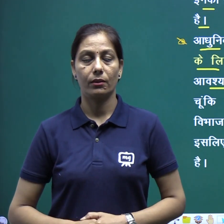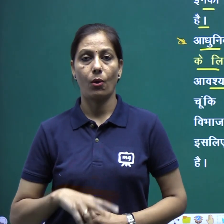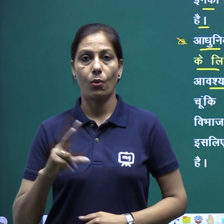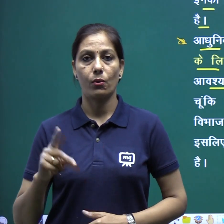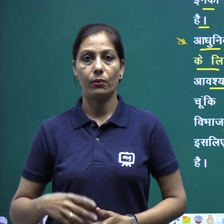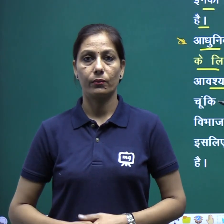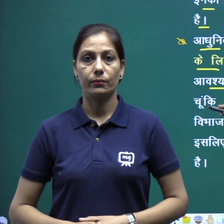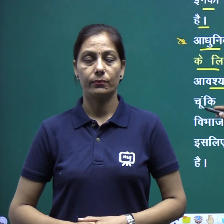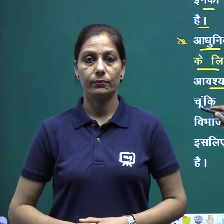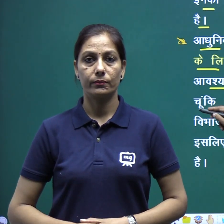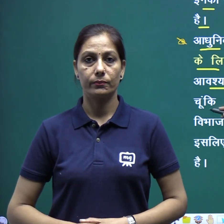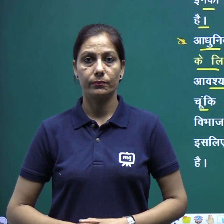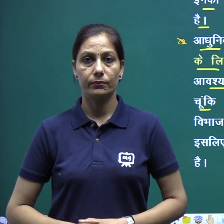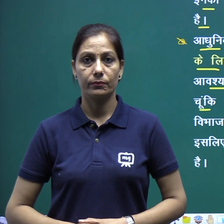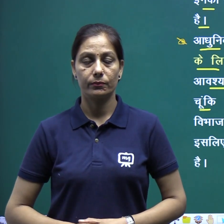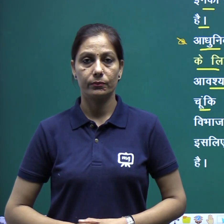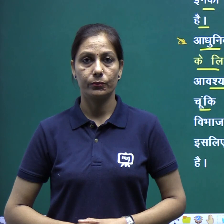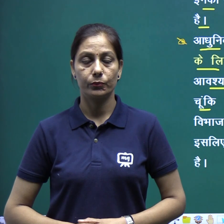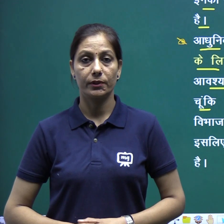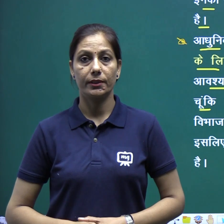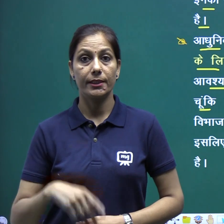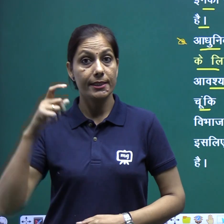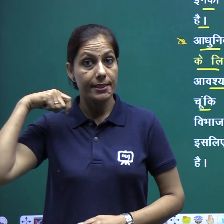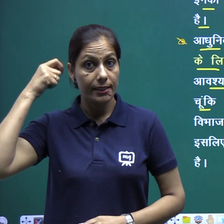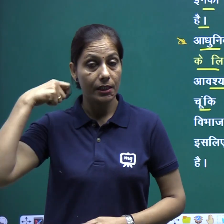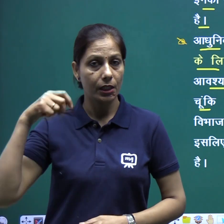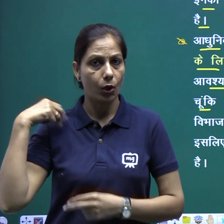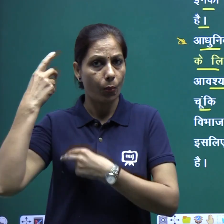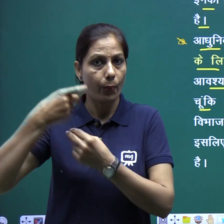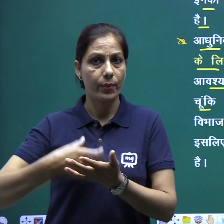और चूंकि जाति प्रथा भी